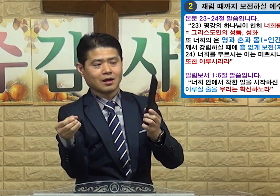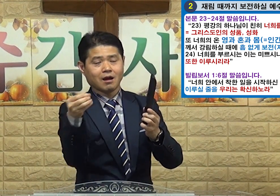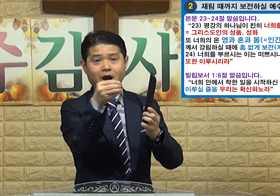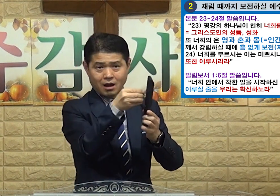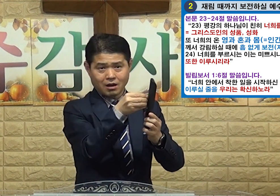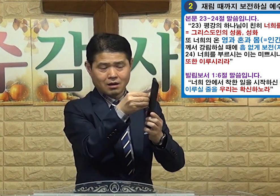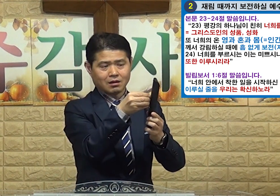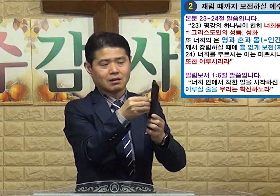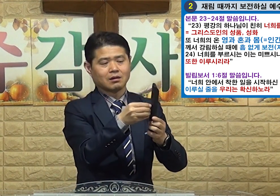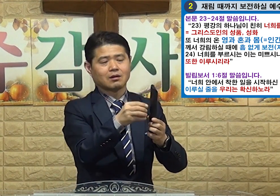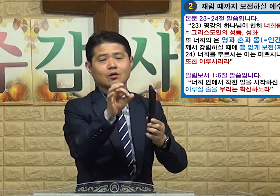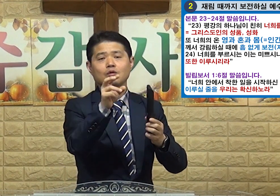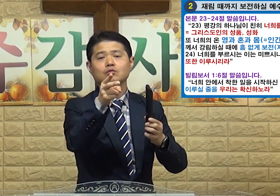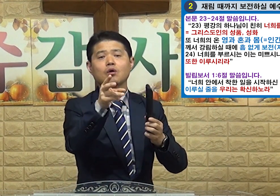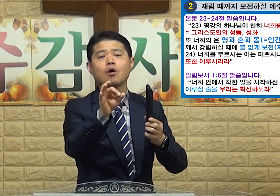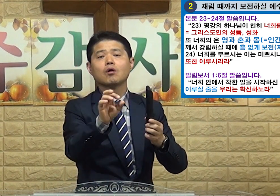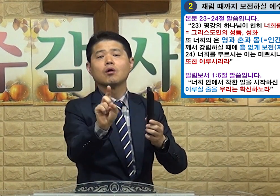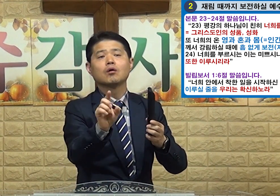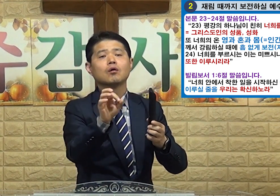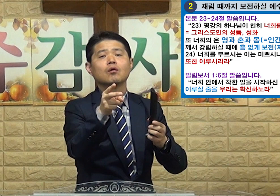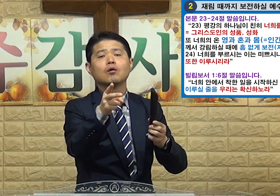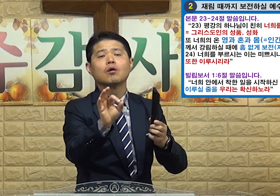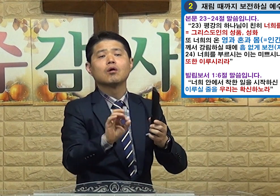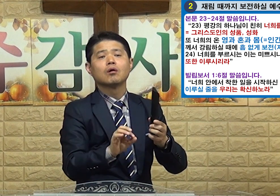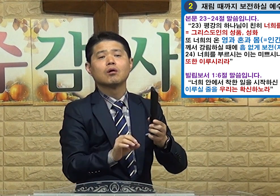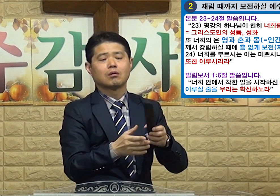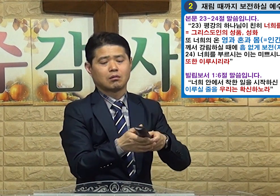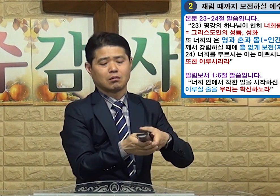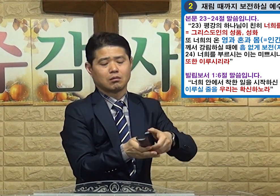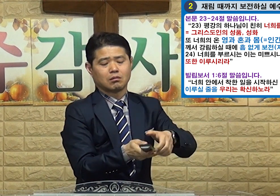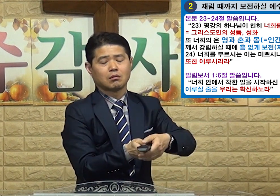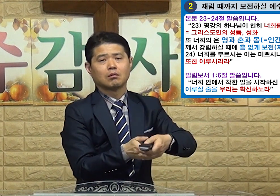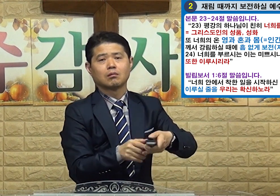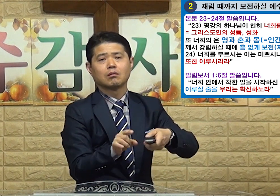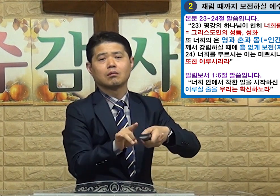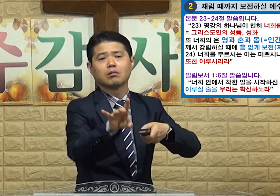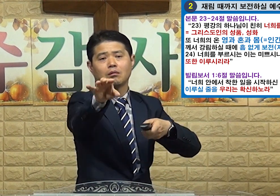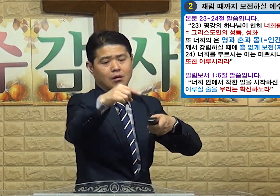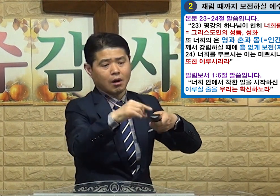혼을 뺄 수도 있고 넣을 수도 있는데 이 영이 무엇입니까?